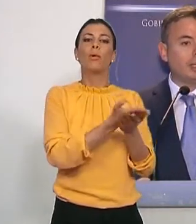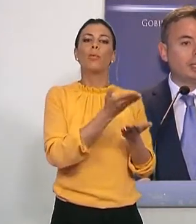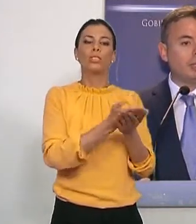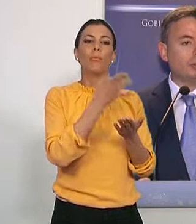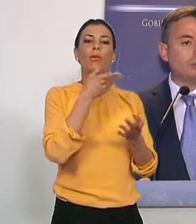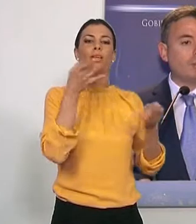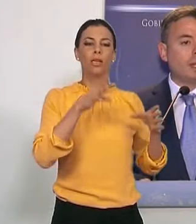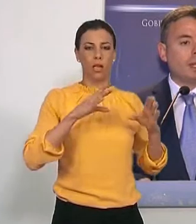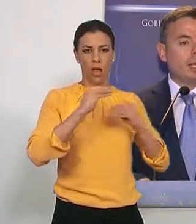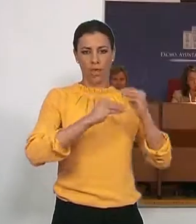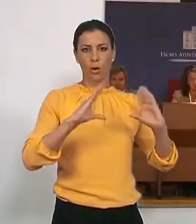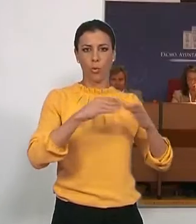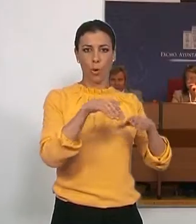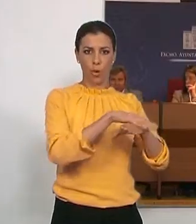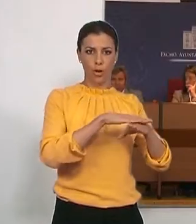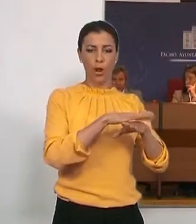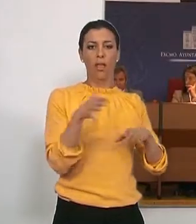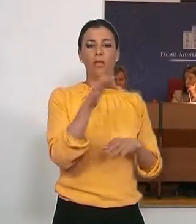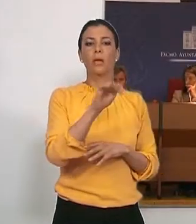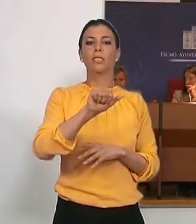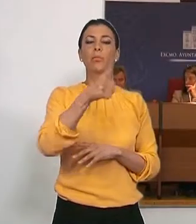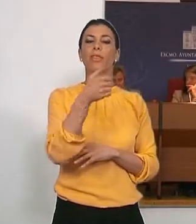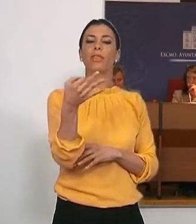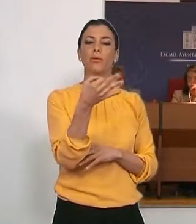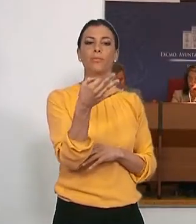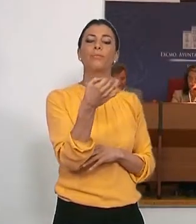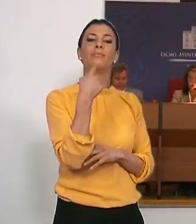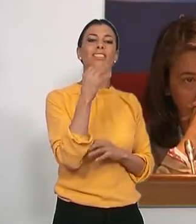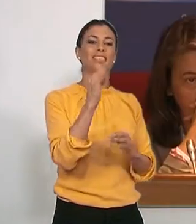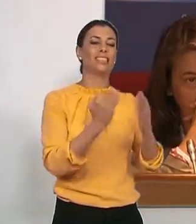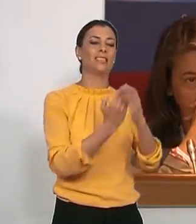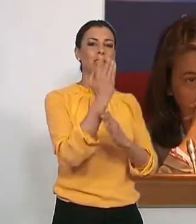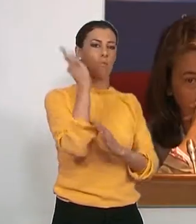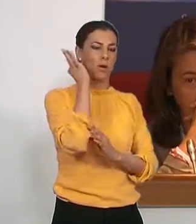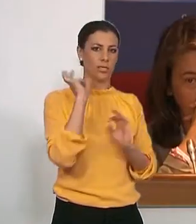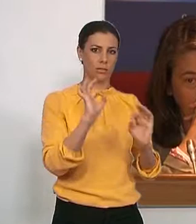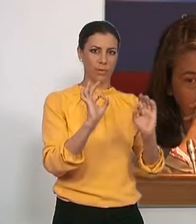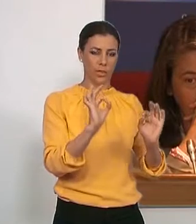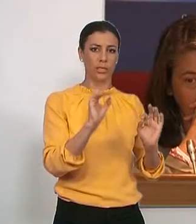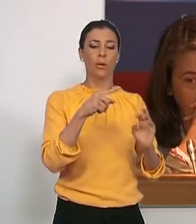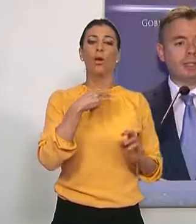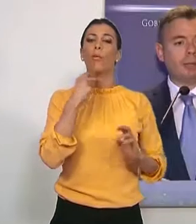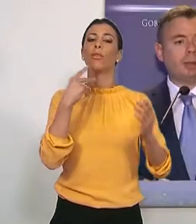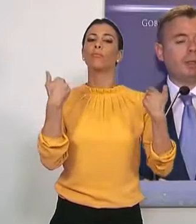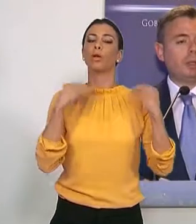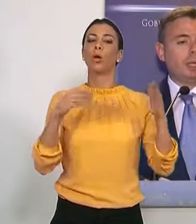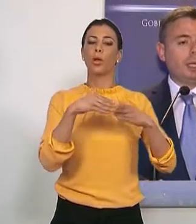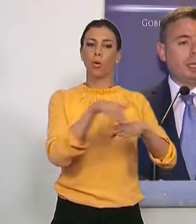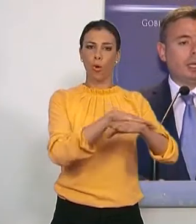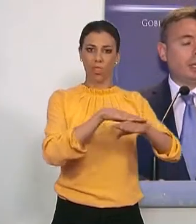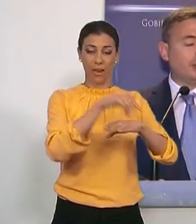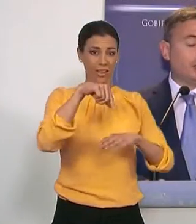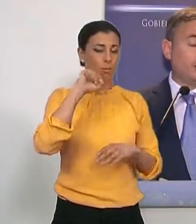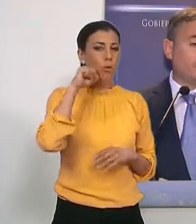una propuesta del equipo de gobierno entre otras se aprobarán una en torno al día de la mujer el portavoz